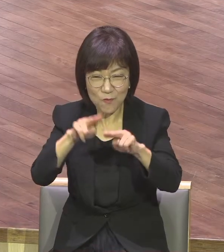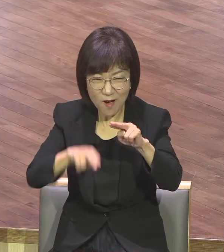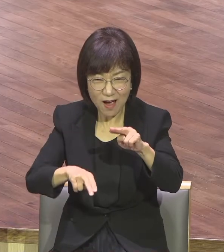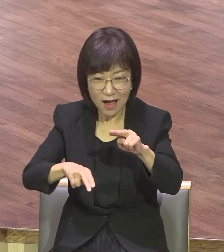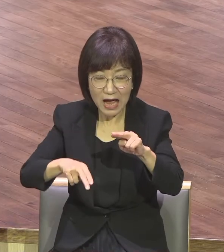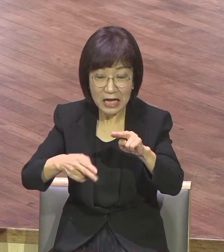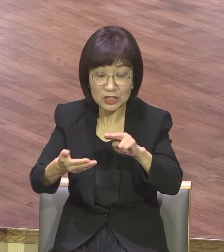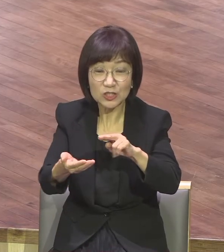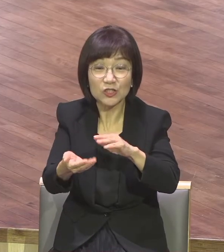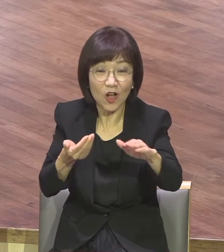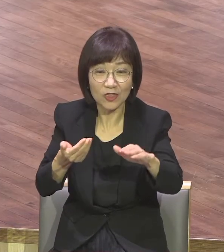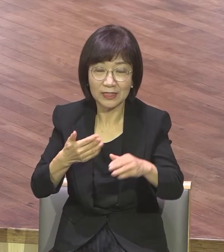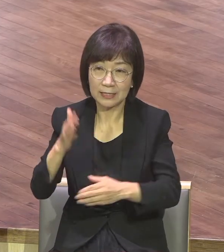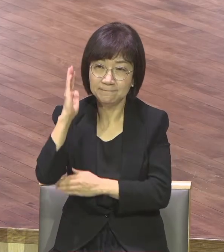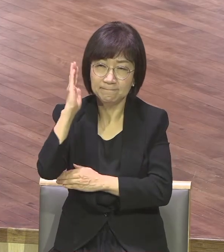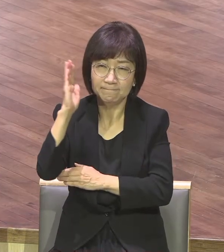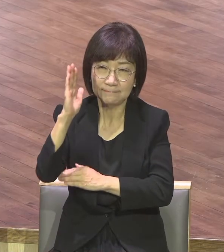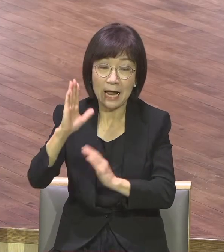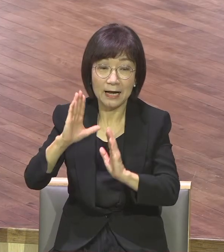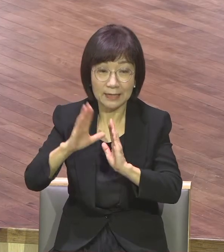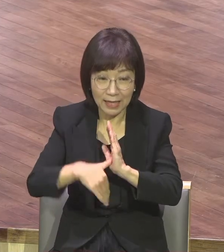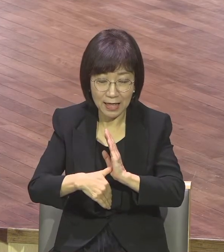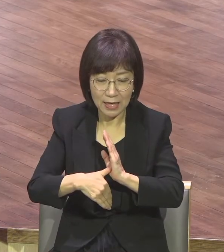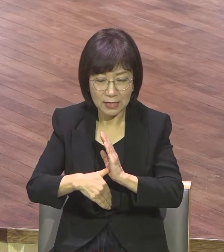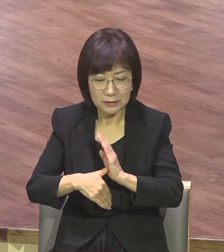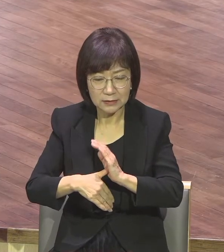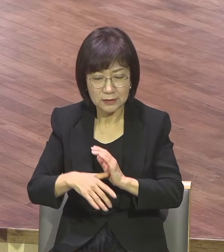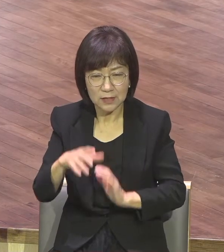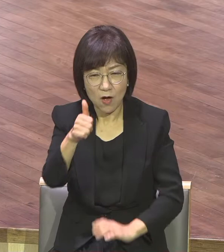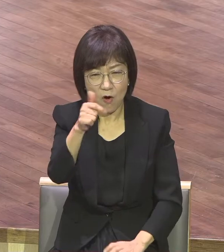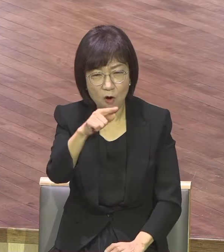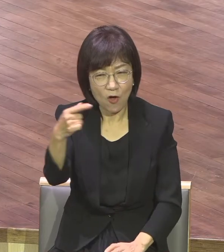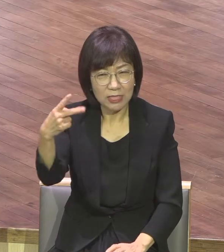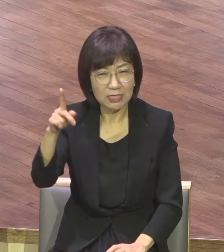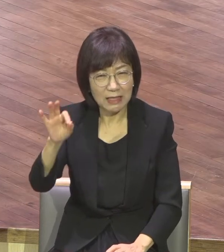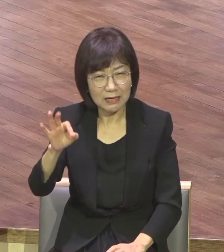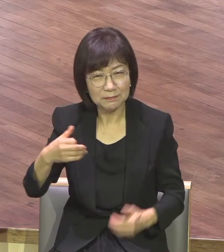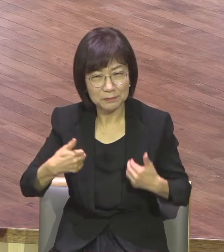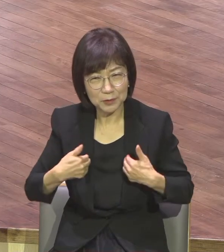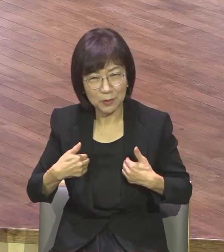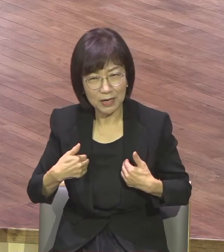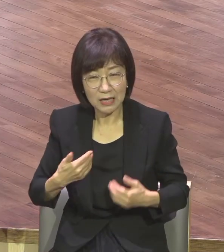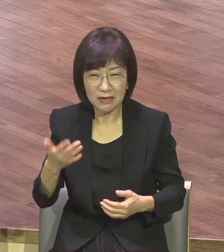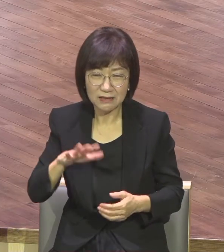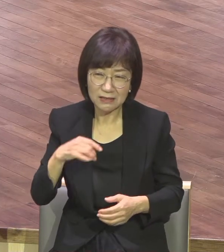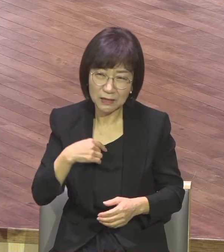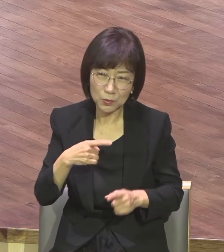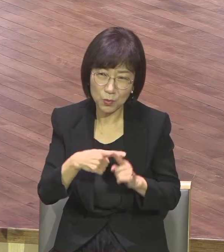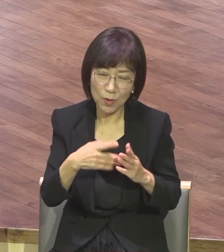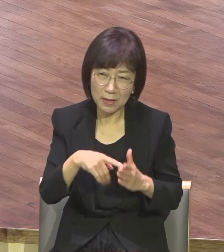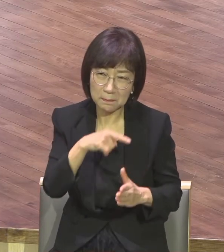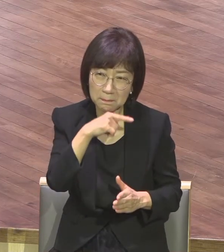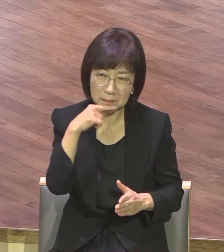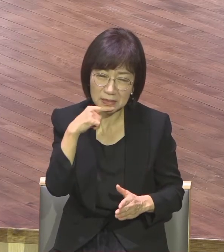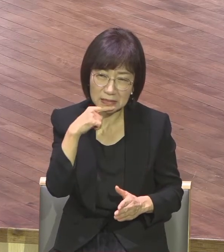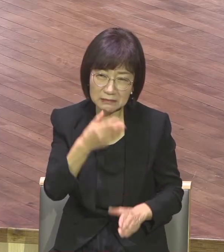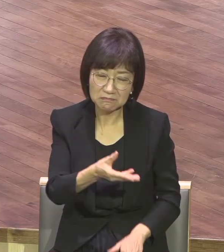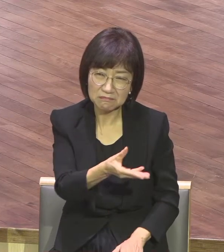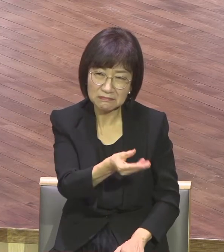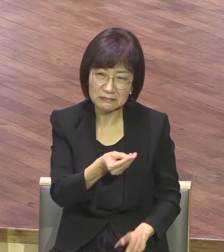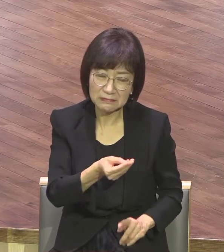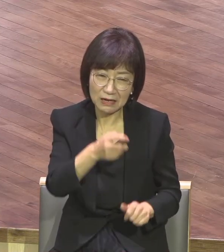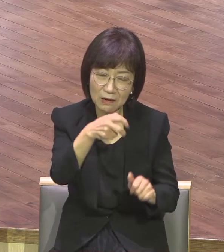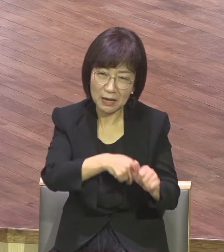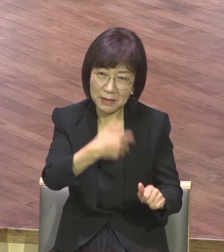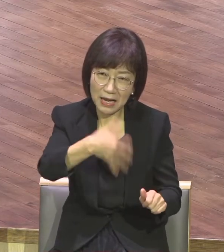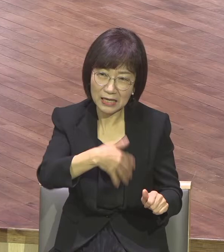코로나 밀려오지. 야, 이거 정말 빚을 남겨놓고 내가 이 교회를 사임한다고